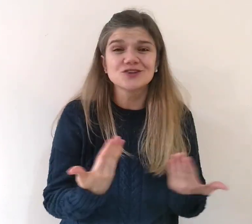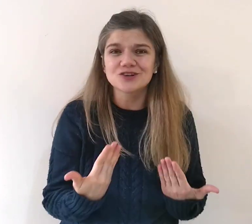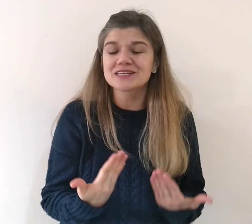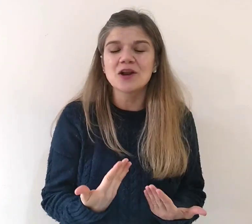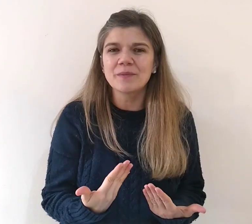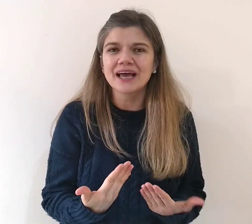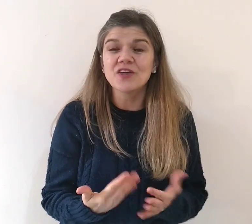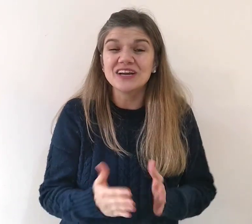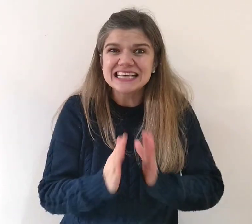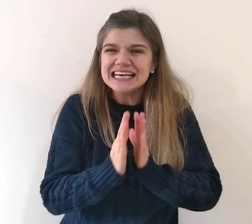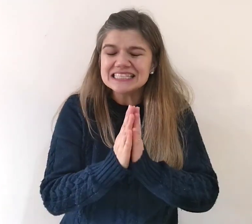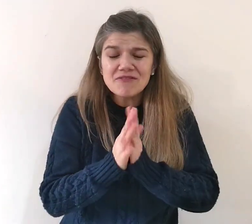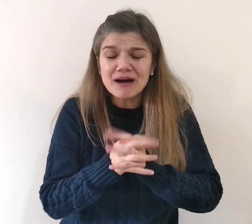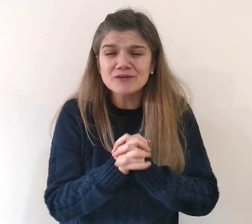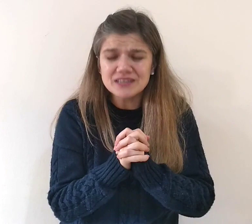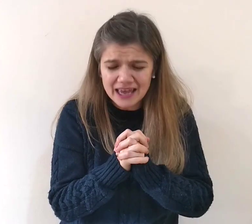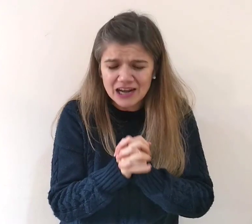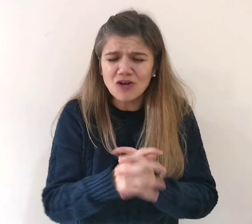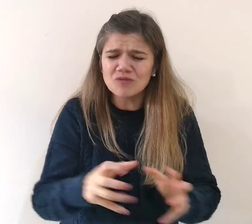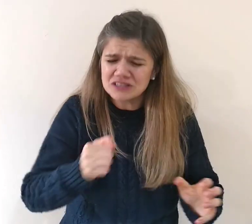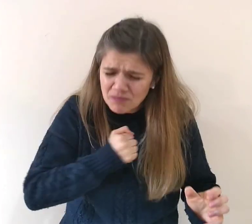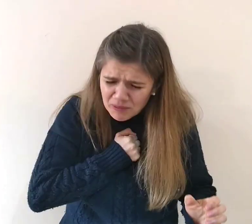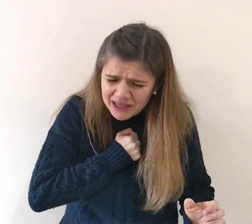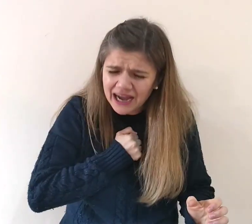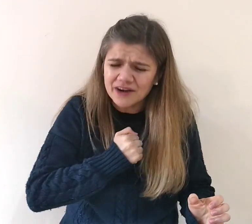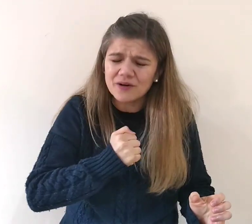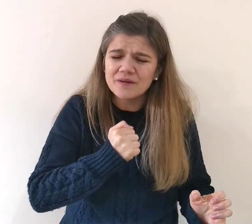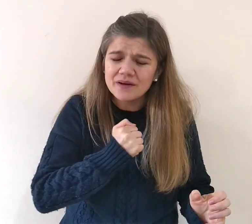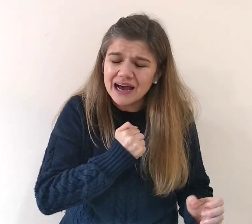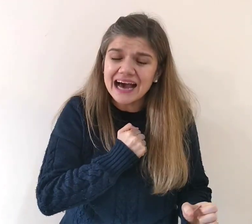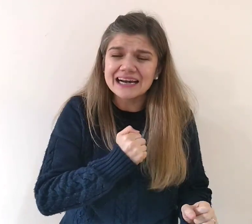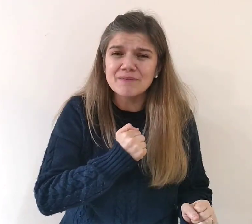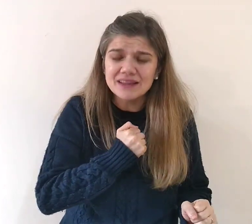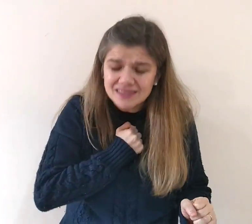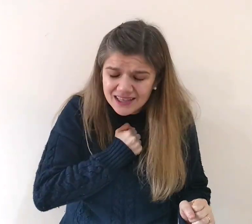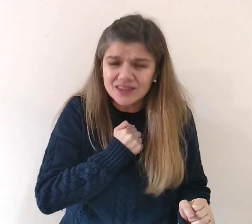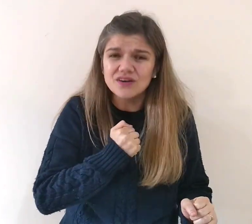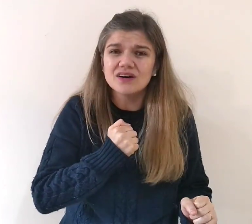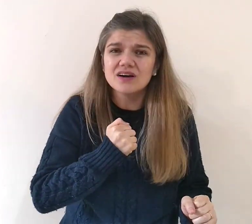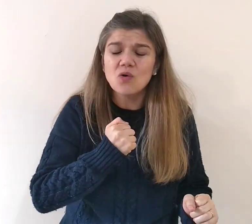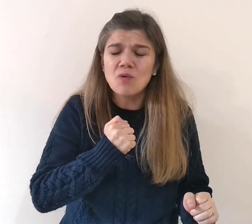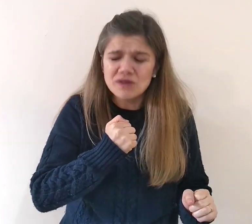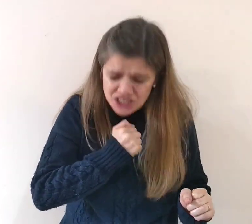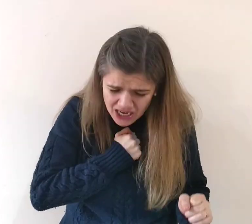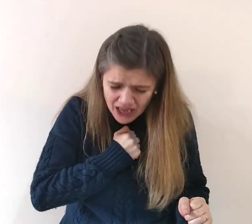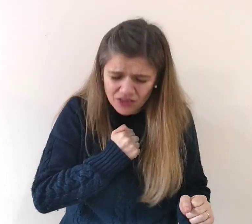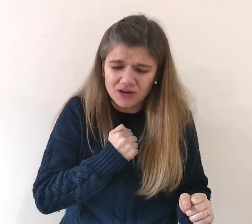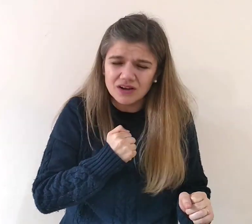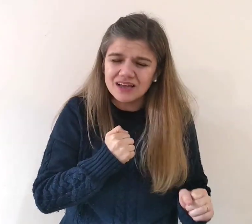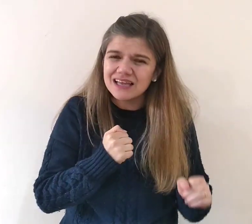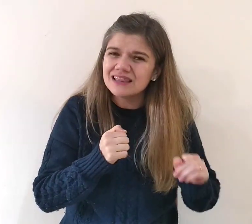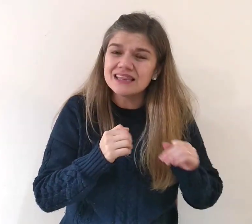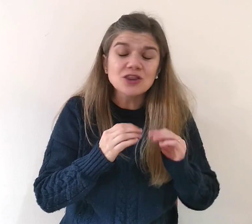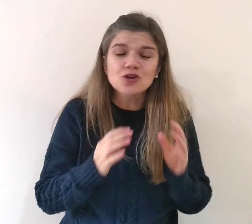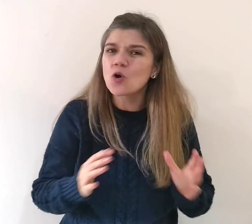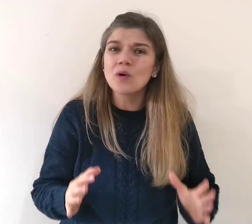nosotros, a los pecadores, si vamos a Él como ese publicano, arrepentido, humillado, dándonos